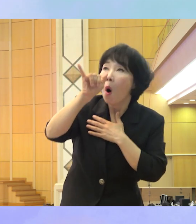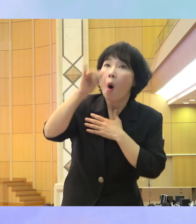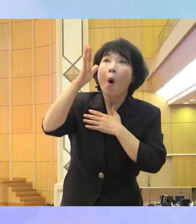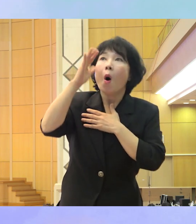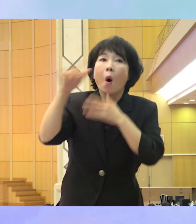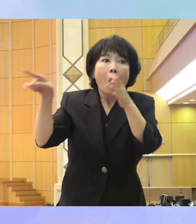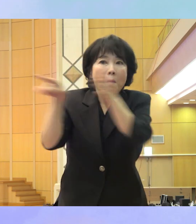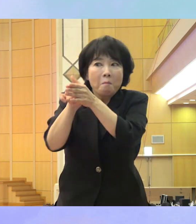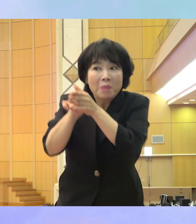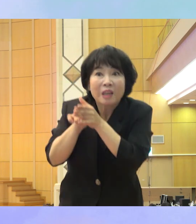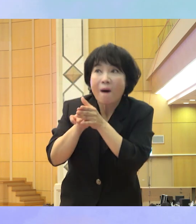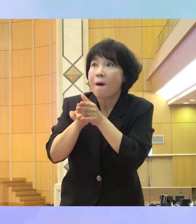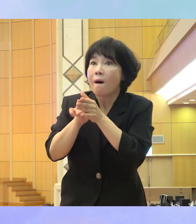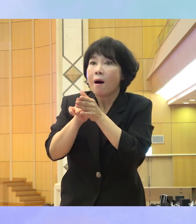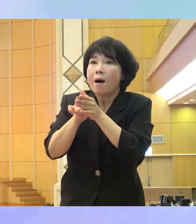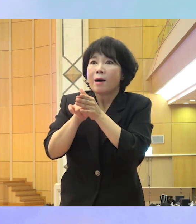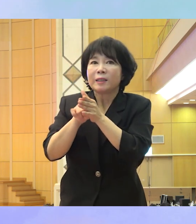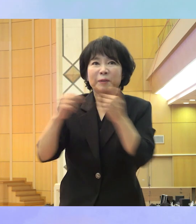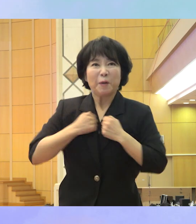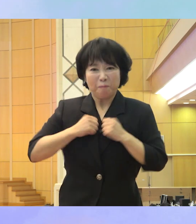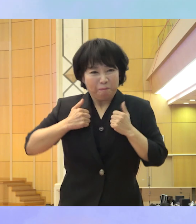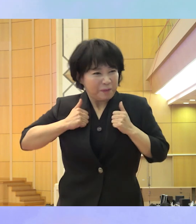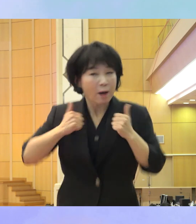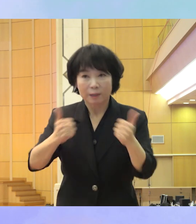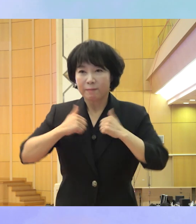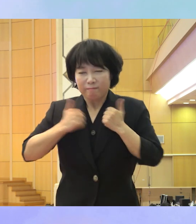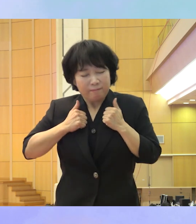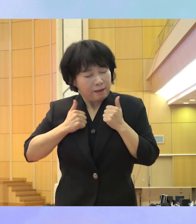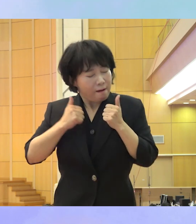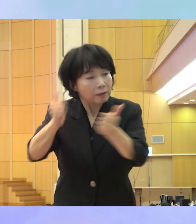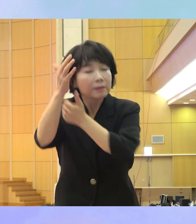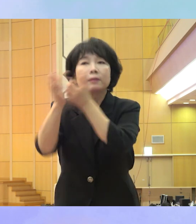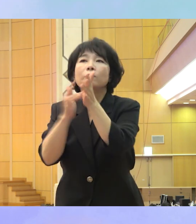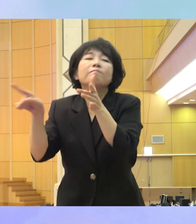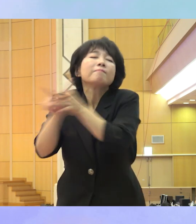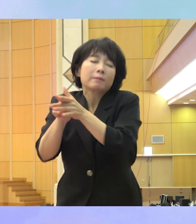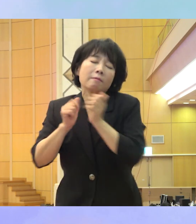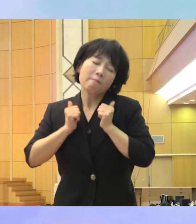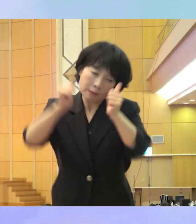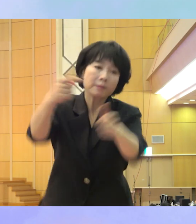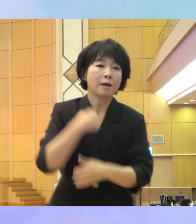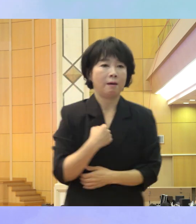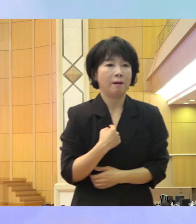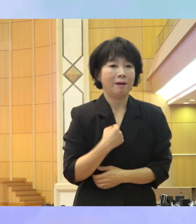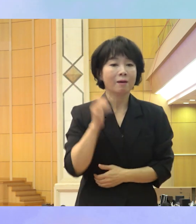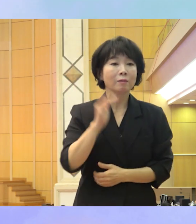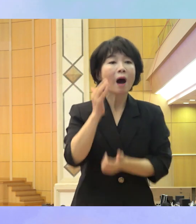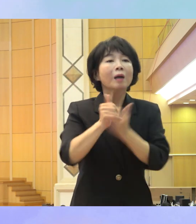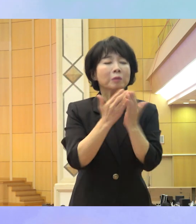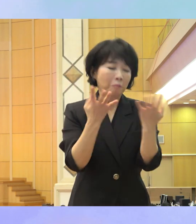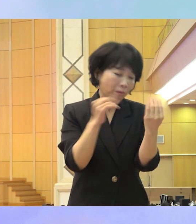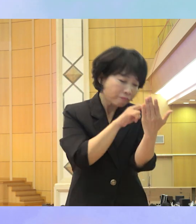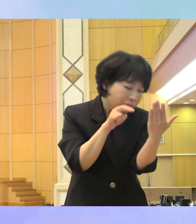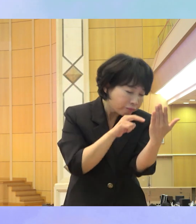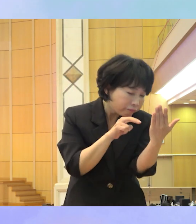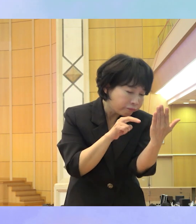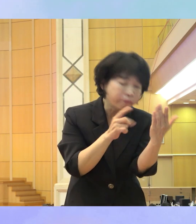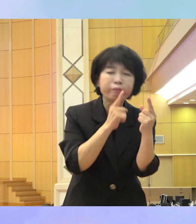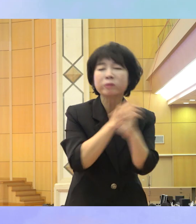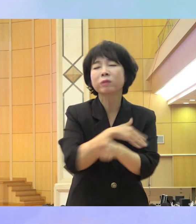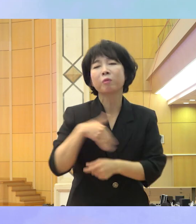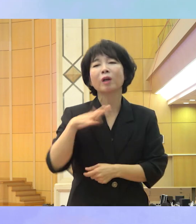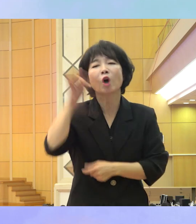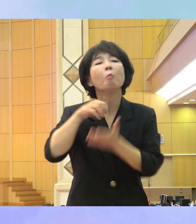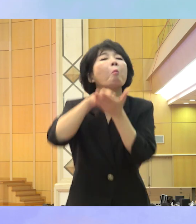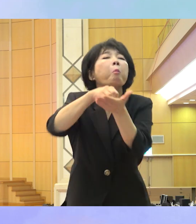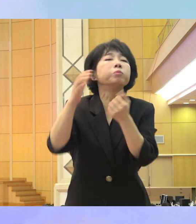알게 되니까 막 그냥 얼마나 열심히 예수를 믿었는지 몰라. 그러나 말씀은 잘 모르잖아요,